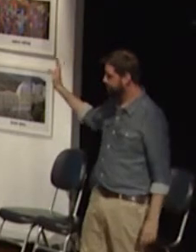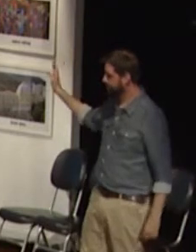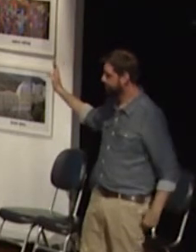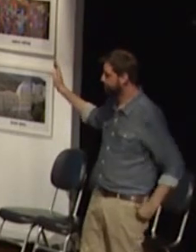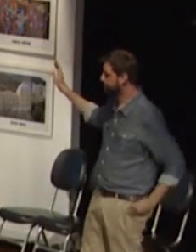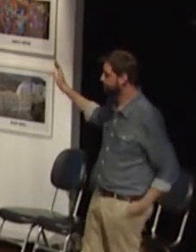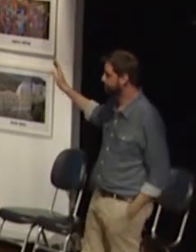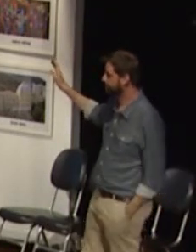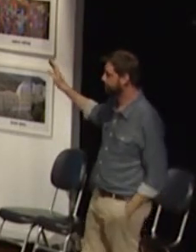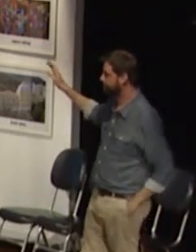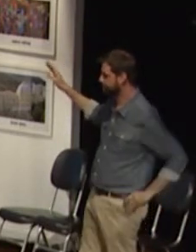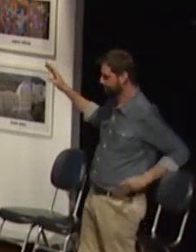igualdade. Desculpa.